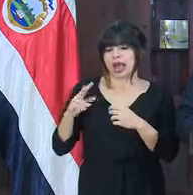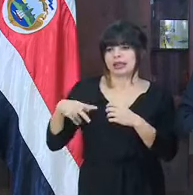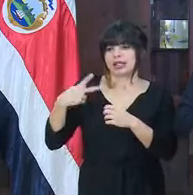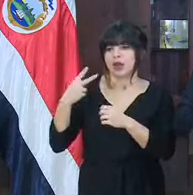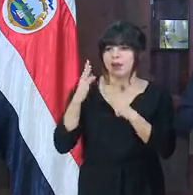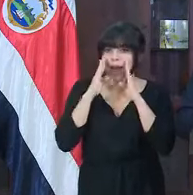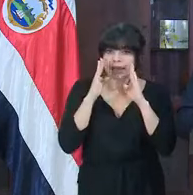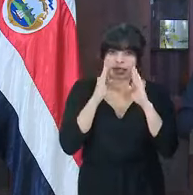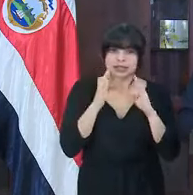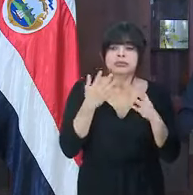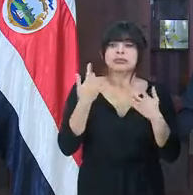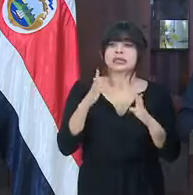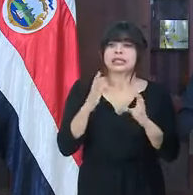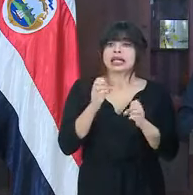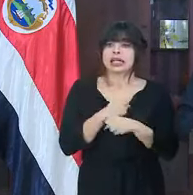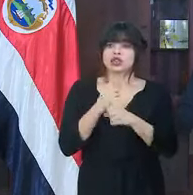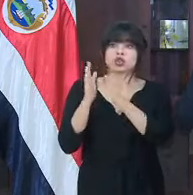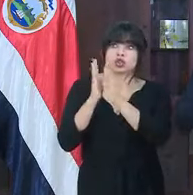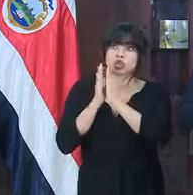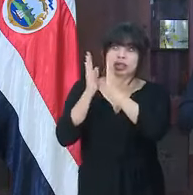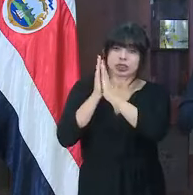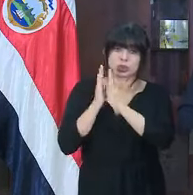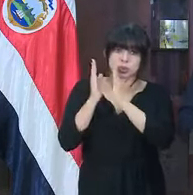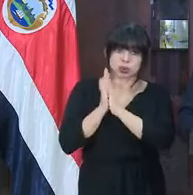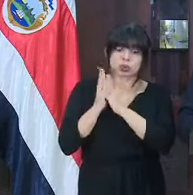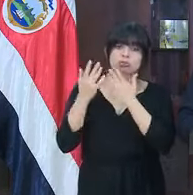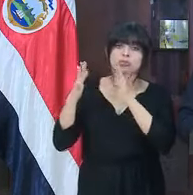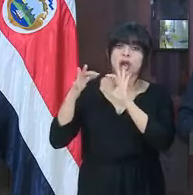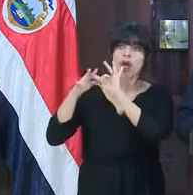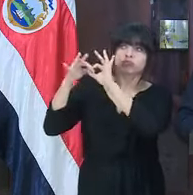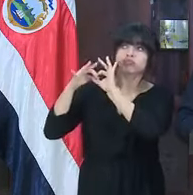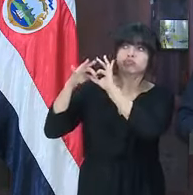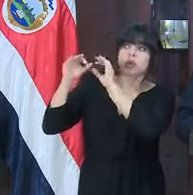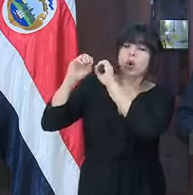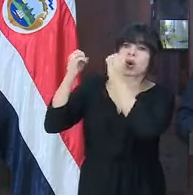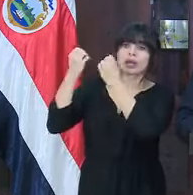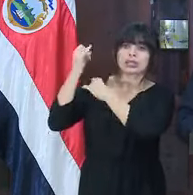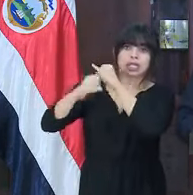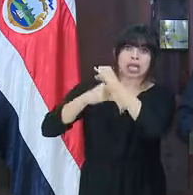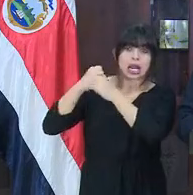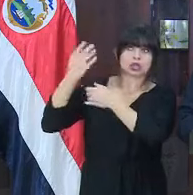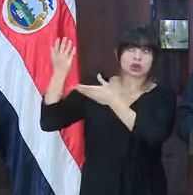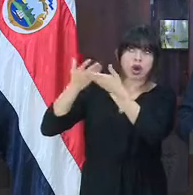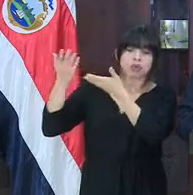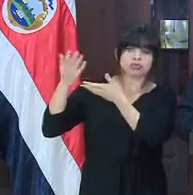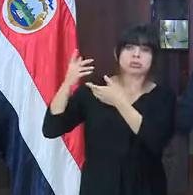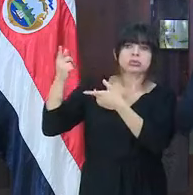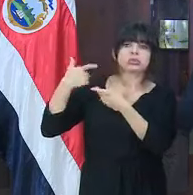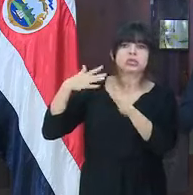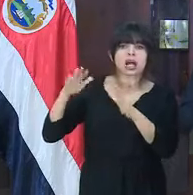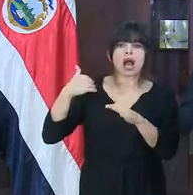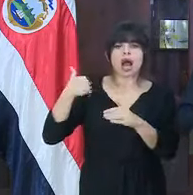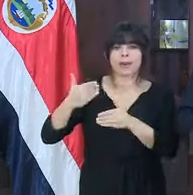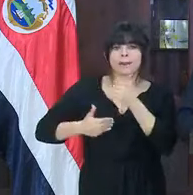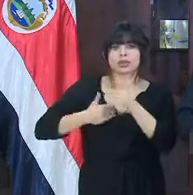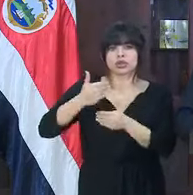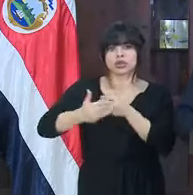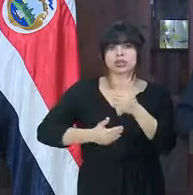ese sentido, se han hecho las solicitudes, se está coordinando con los organismos internacionales y hay procesos